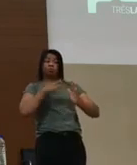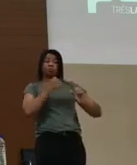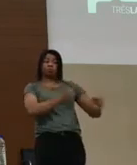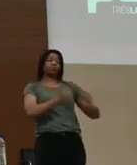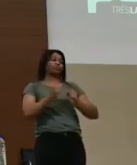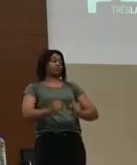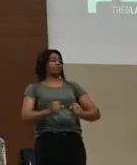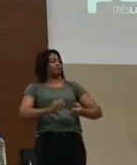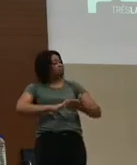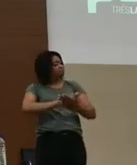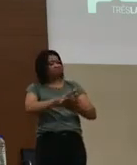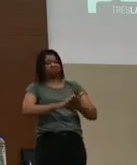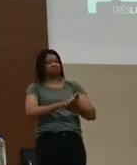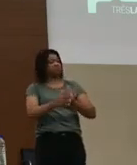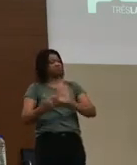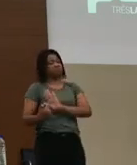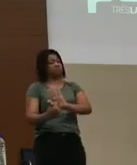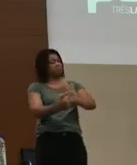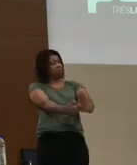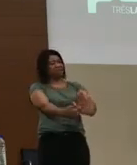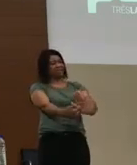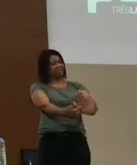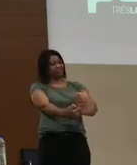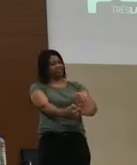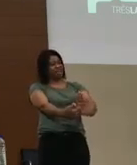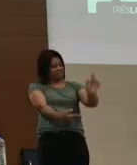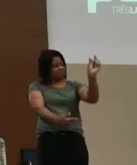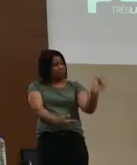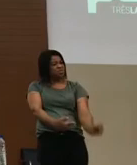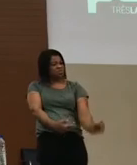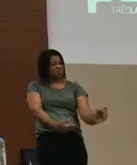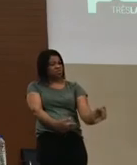não vai realizar nada nas mãos